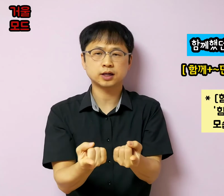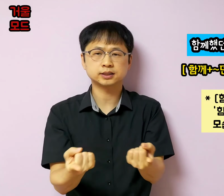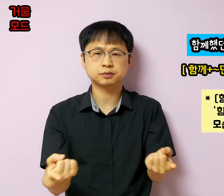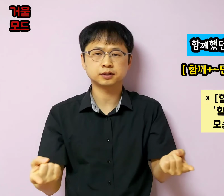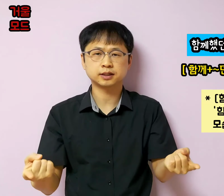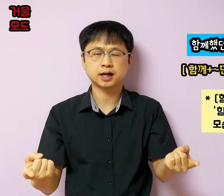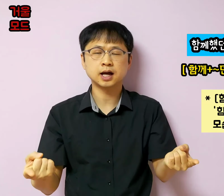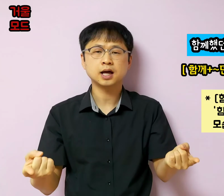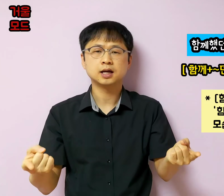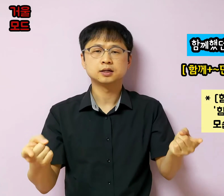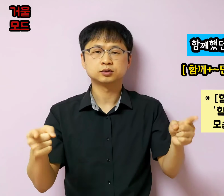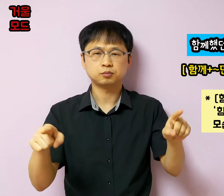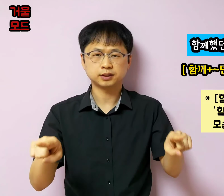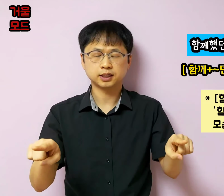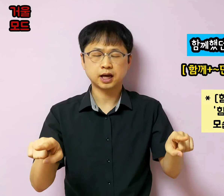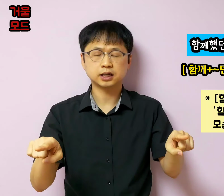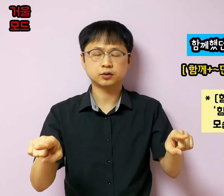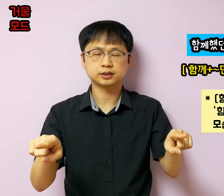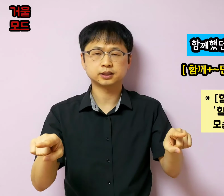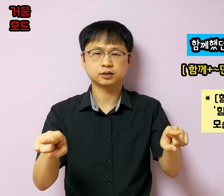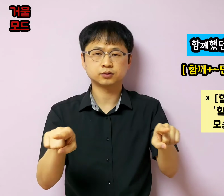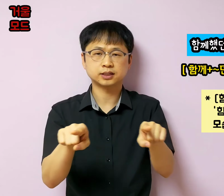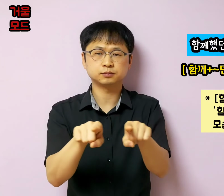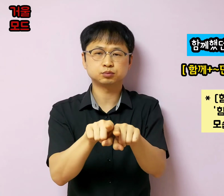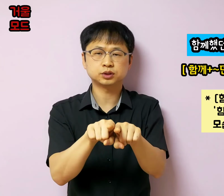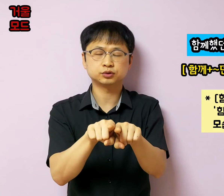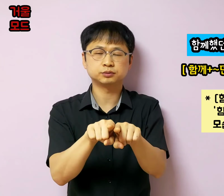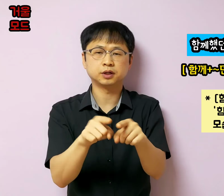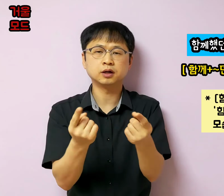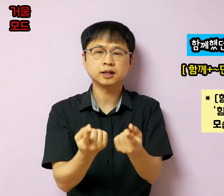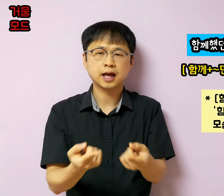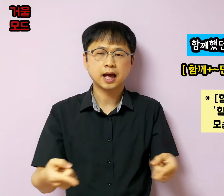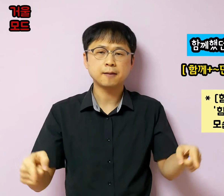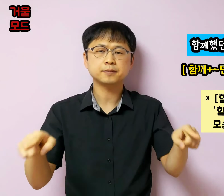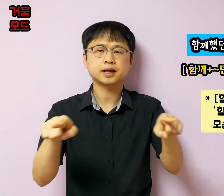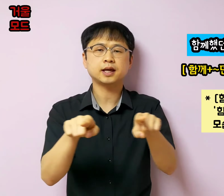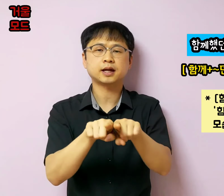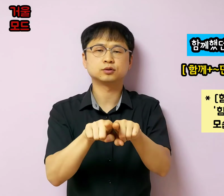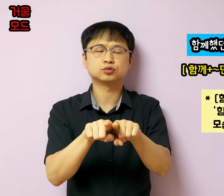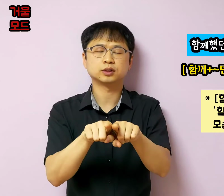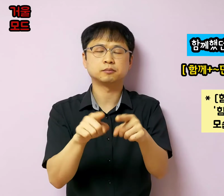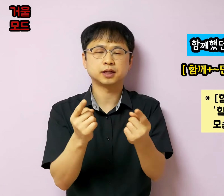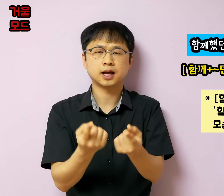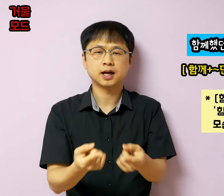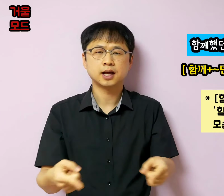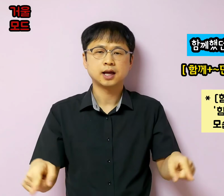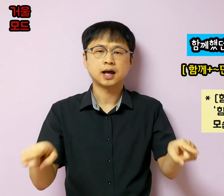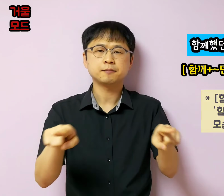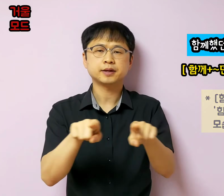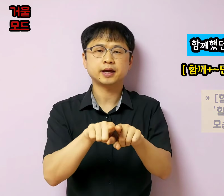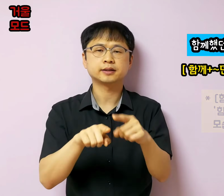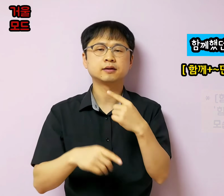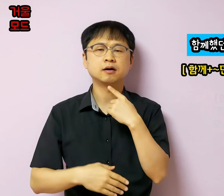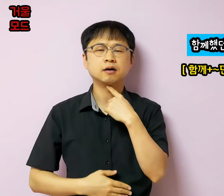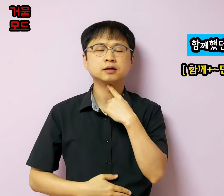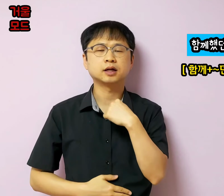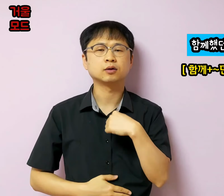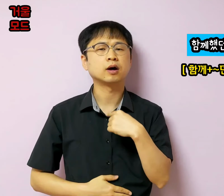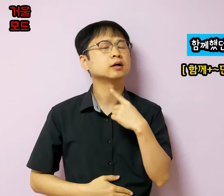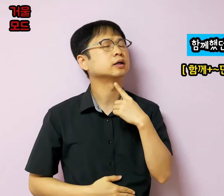같이 벌렸다가 손바닥이 아래로 한 상태로 다시 붙여주시면 함께라는 수어가 됩니다. 함께 했던 이란 과거의